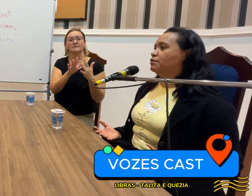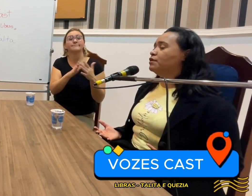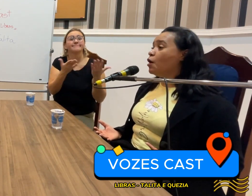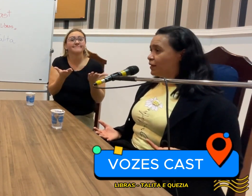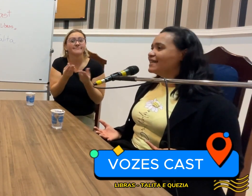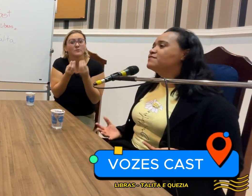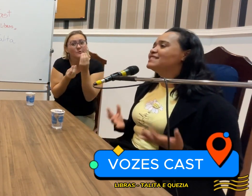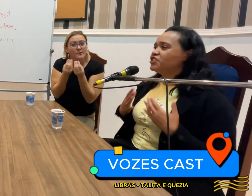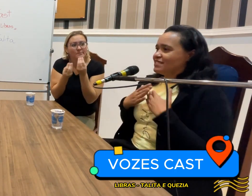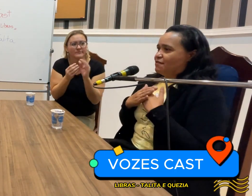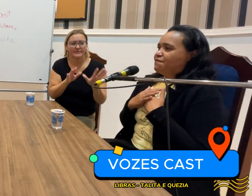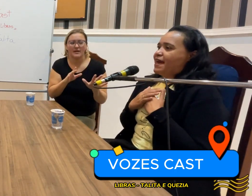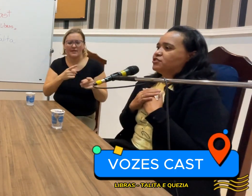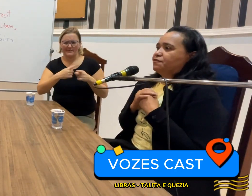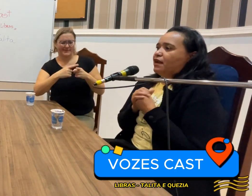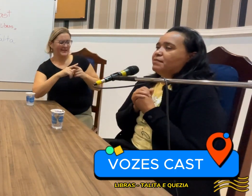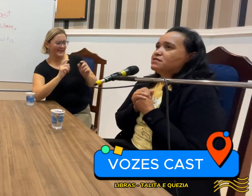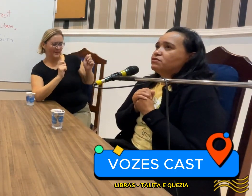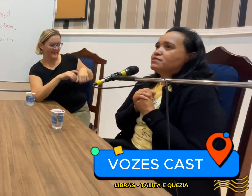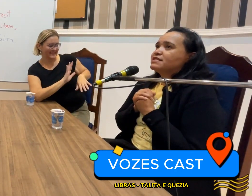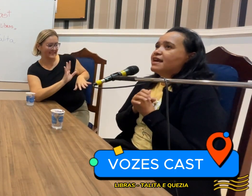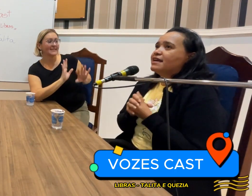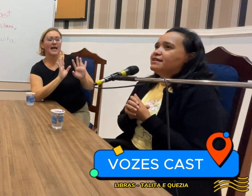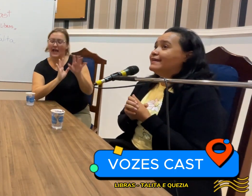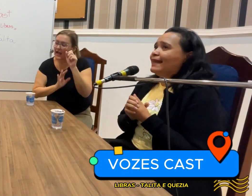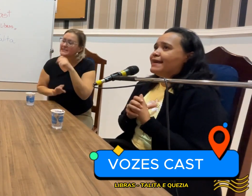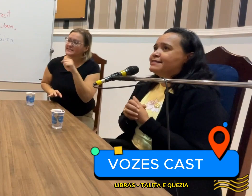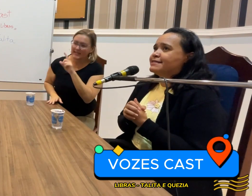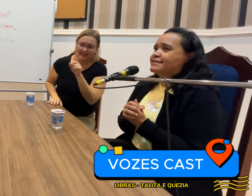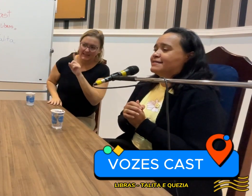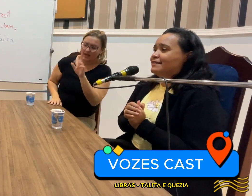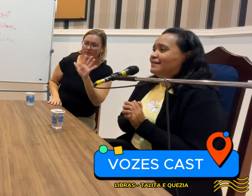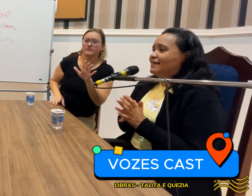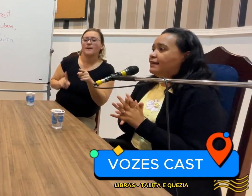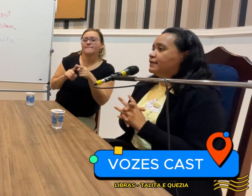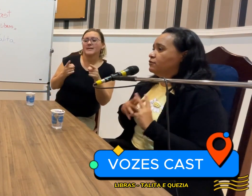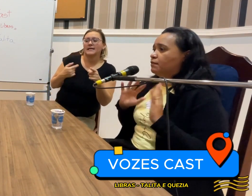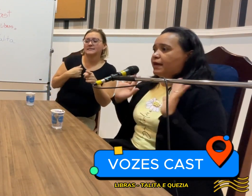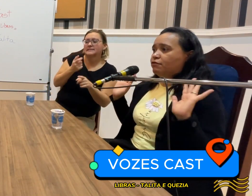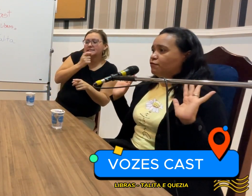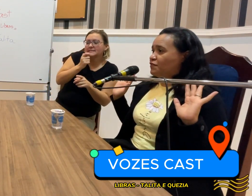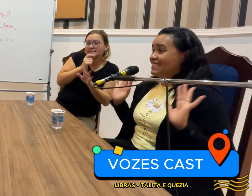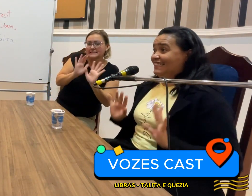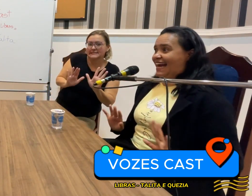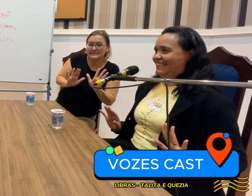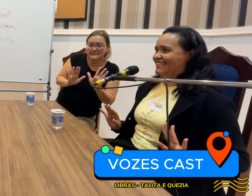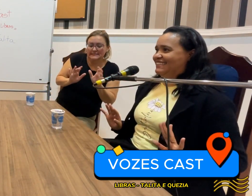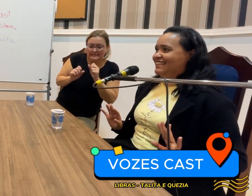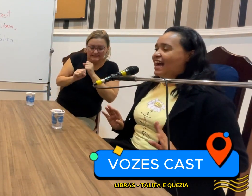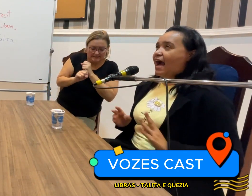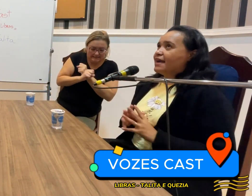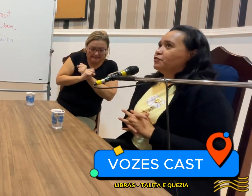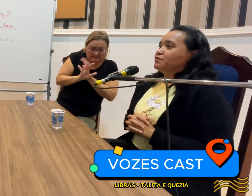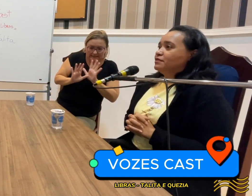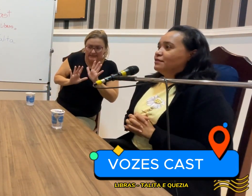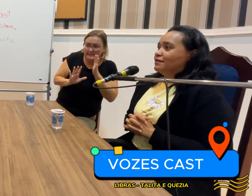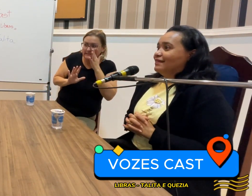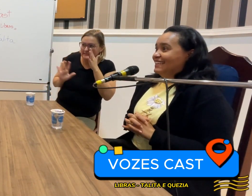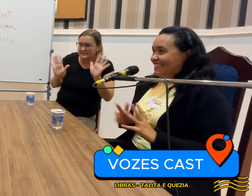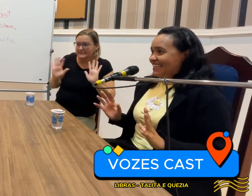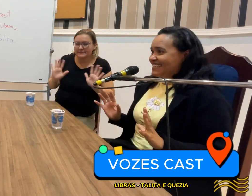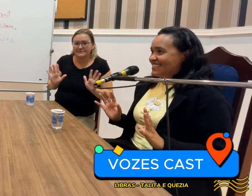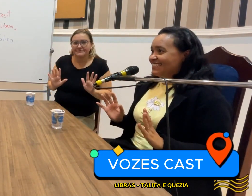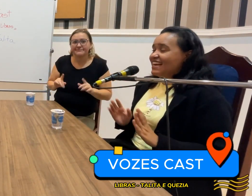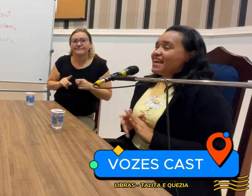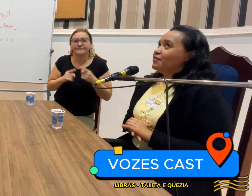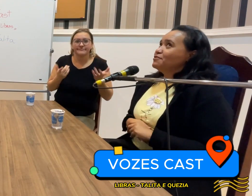Isso, porque às vezes a gente se fecha, fala, mas eu não sei inglês. Então, também não vou fazer nada. Mas não... todo mundo